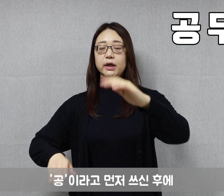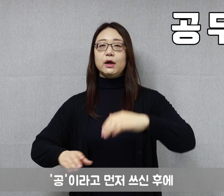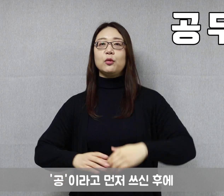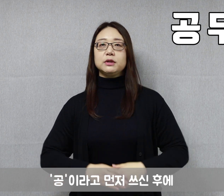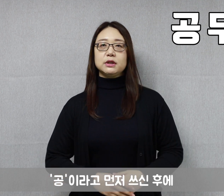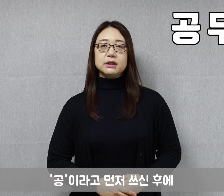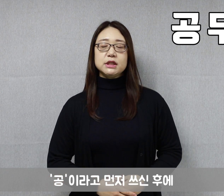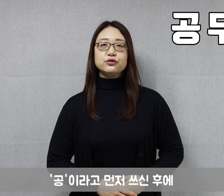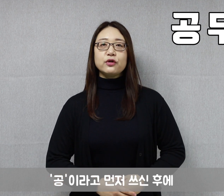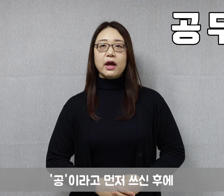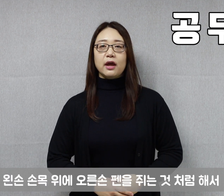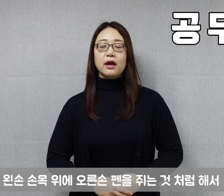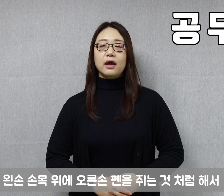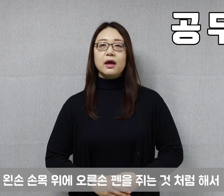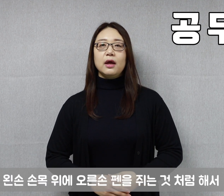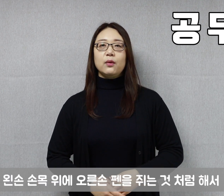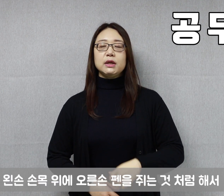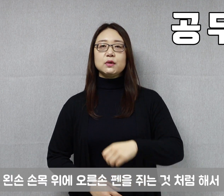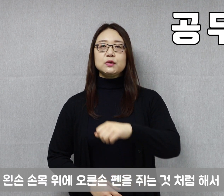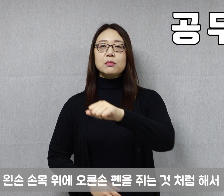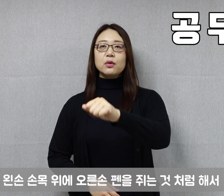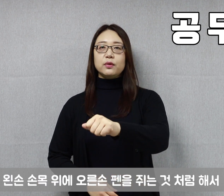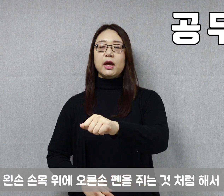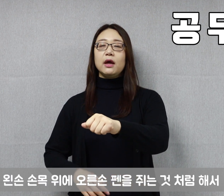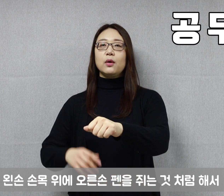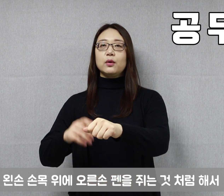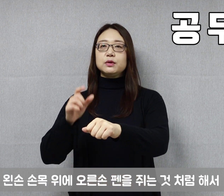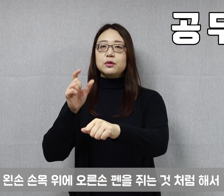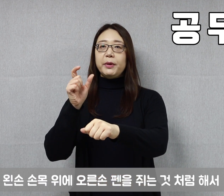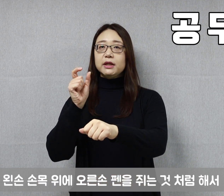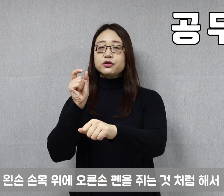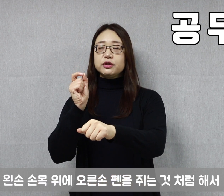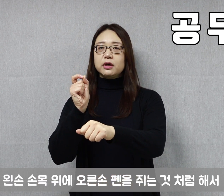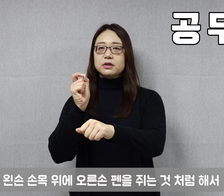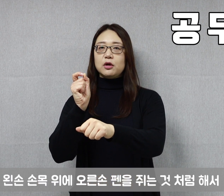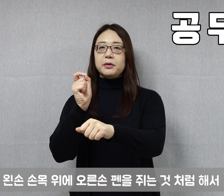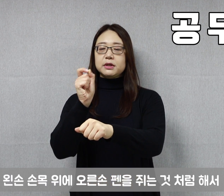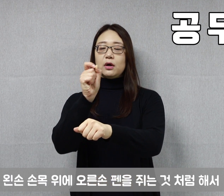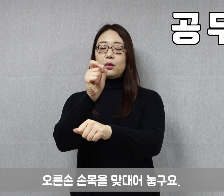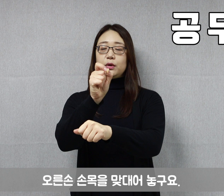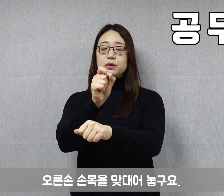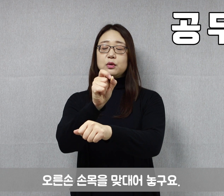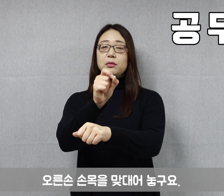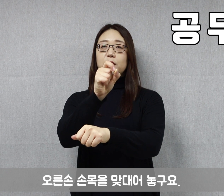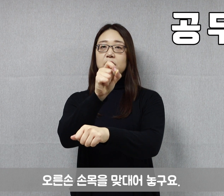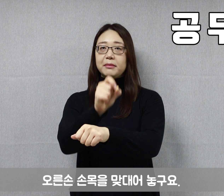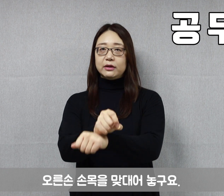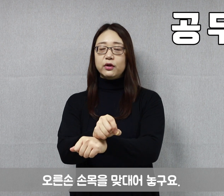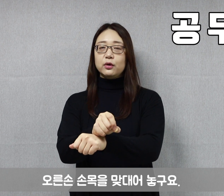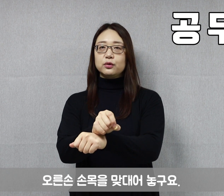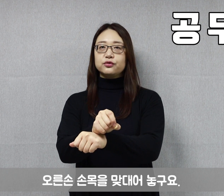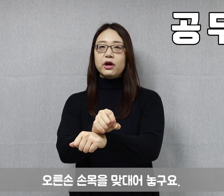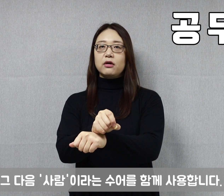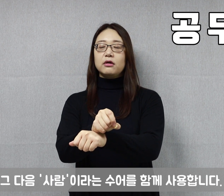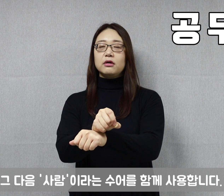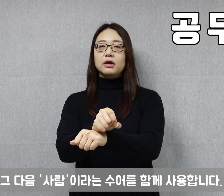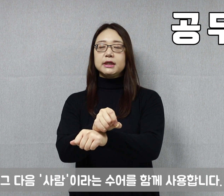공이라고 먼저 쓰신 후에 왼손 손목 위에 오른손 펜을 쥐는 것처럼 해서 오른손 손목을 맞대어 놓고요. 그